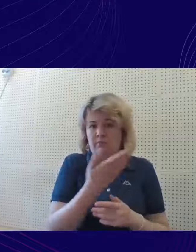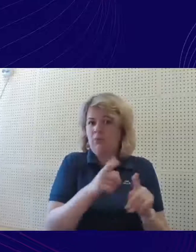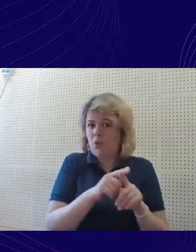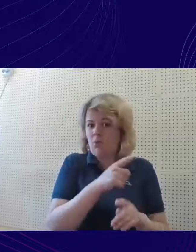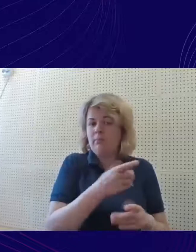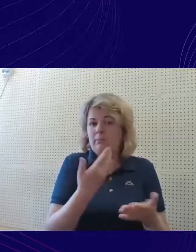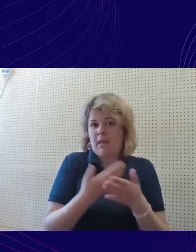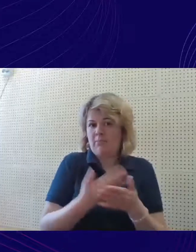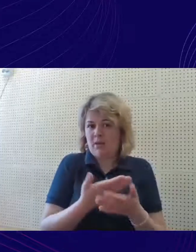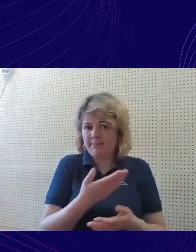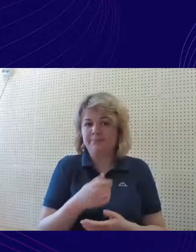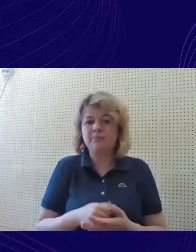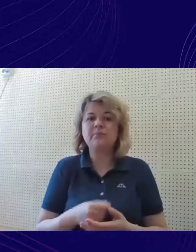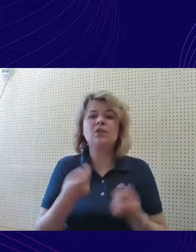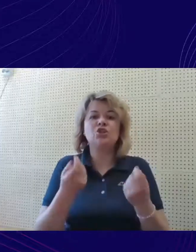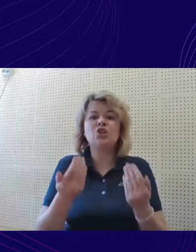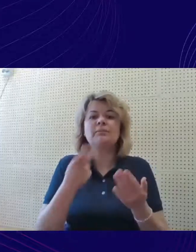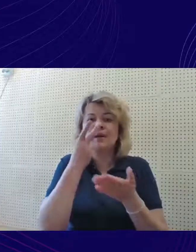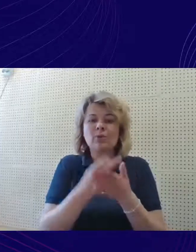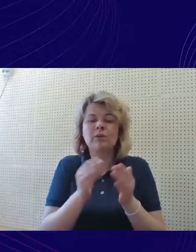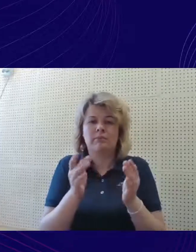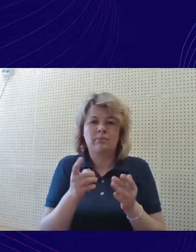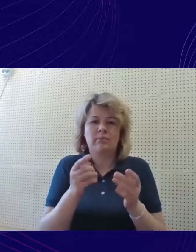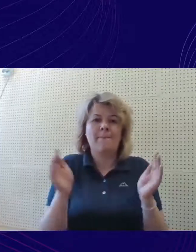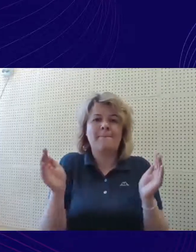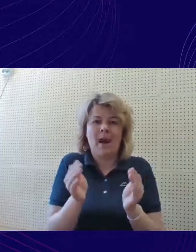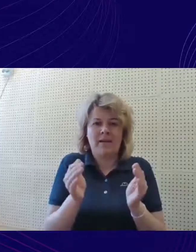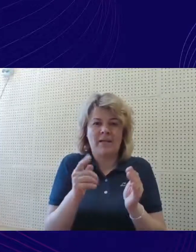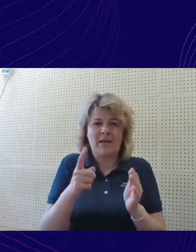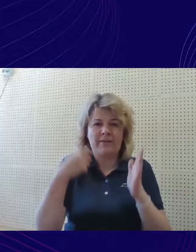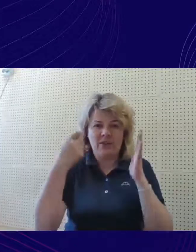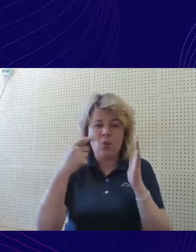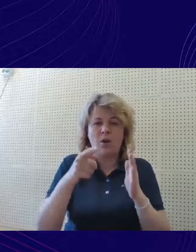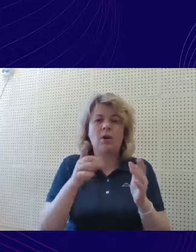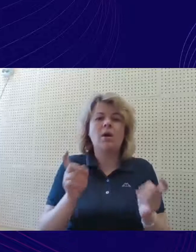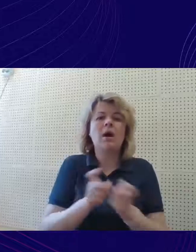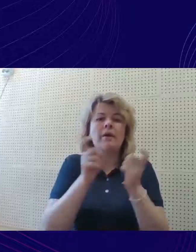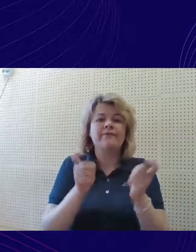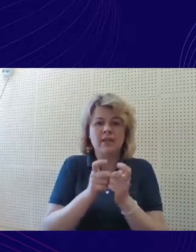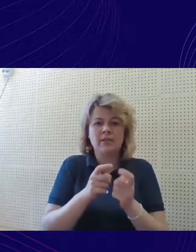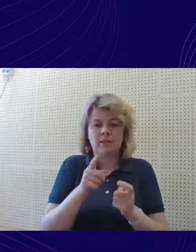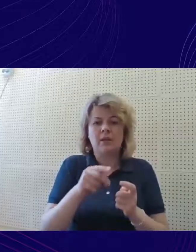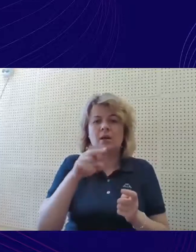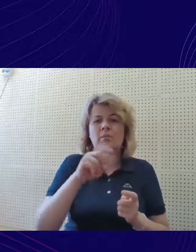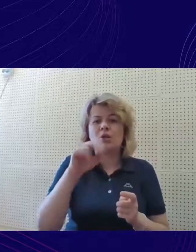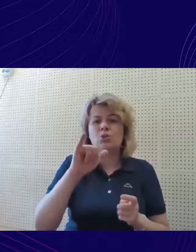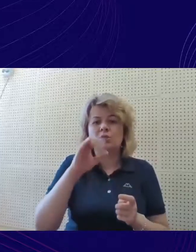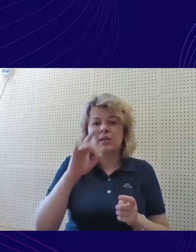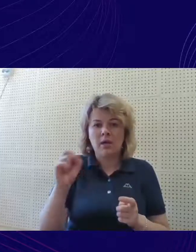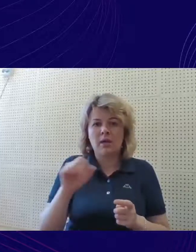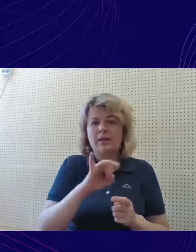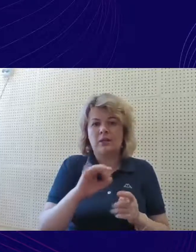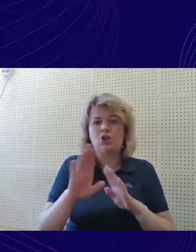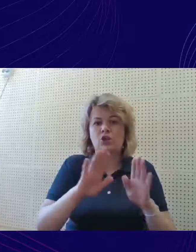конфликт продюсера и режиссера. Есть два фильма с одинаковым названием. И